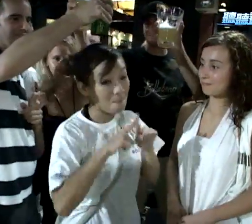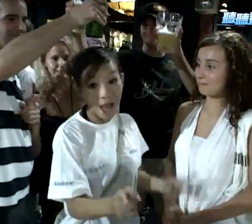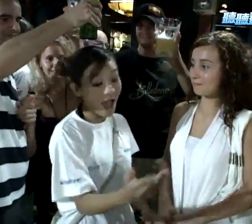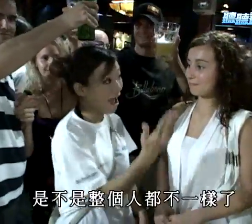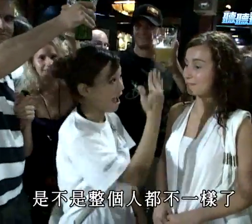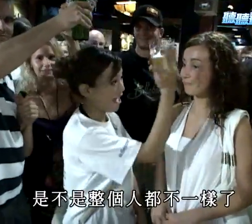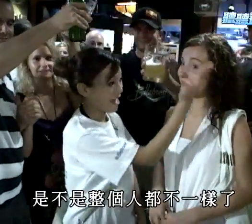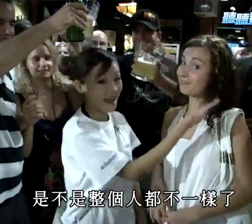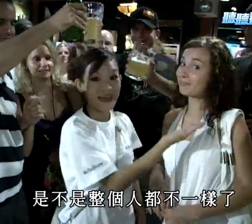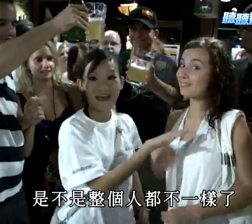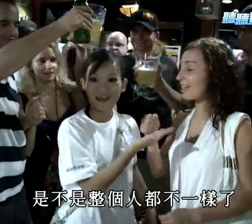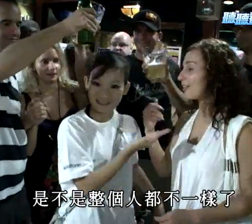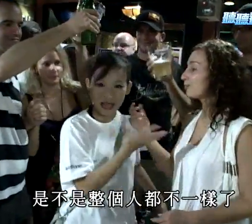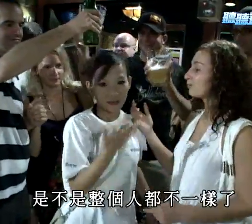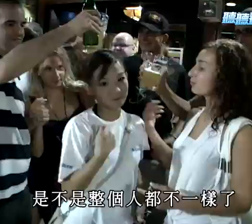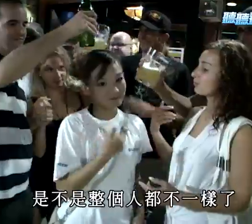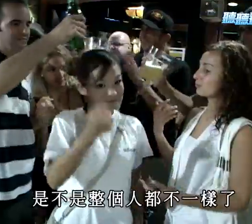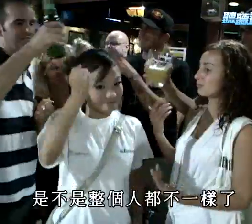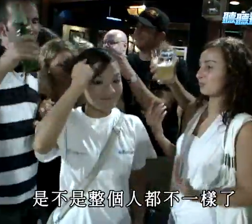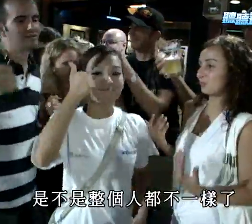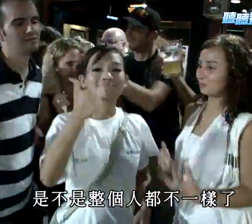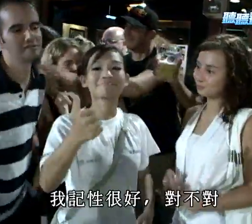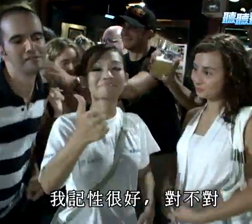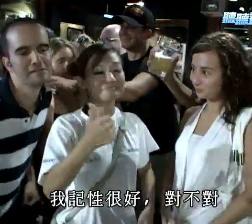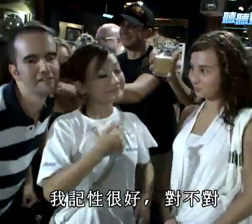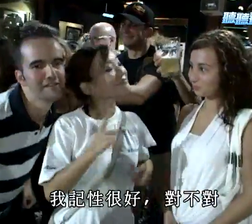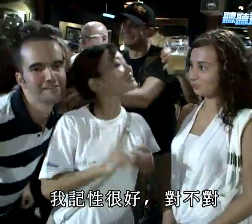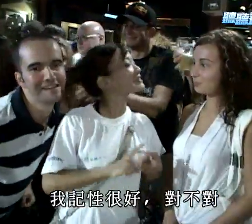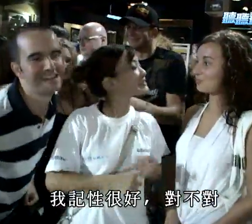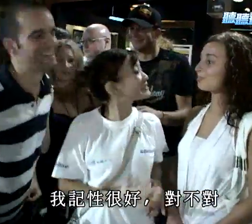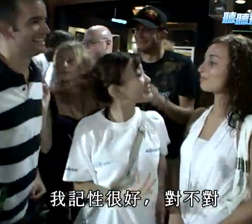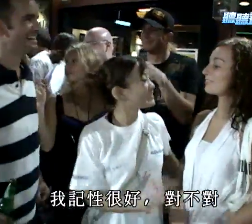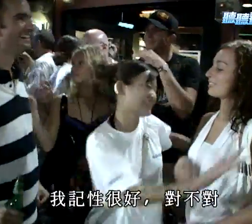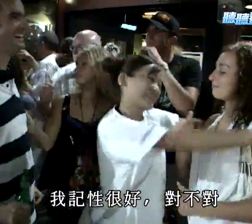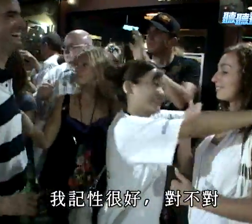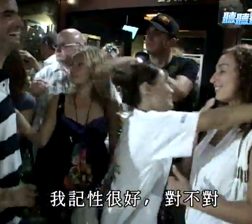是不是整个人都不一样了？我记性很好，对不对？